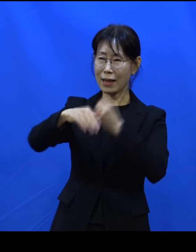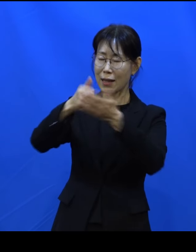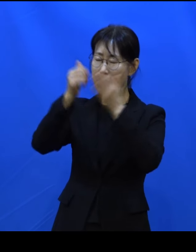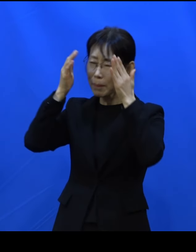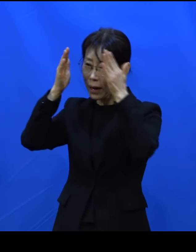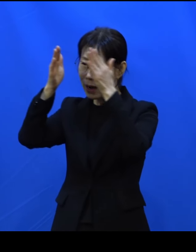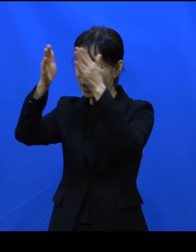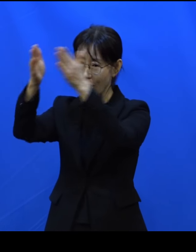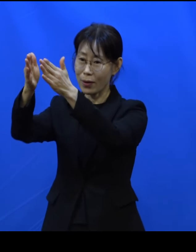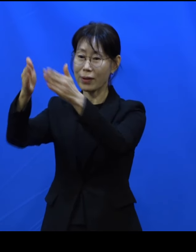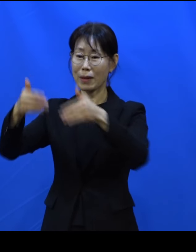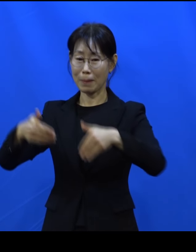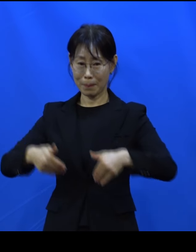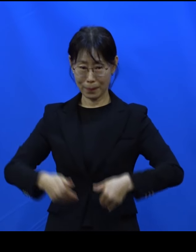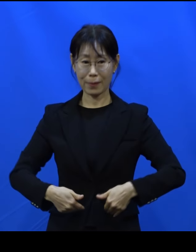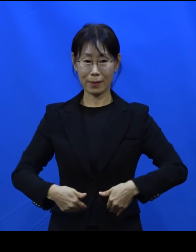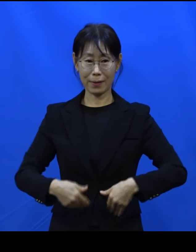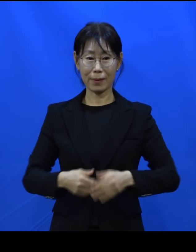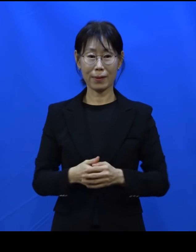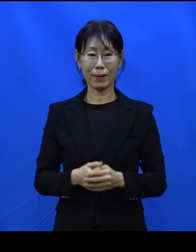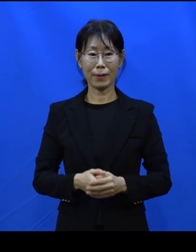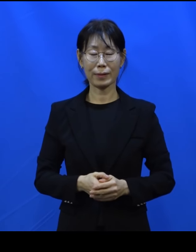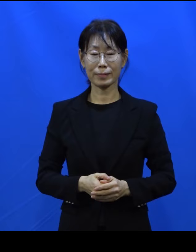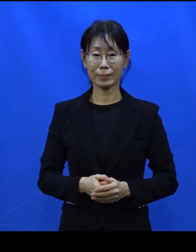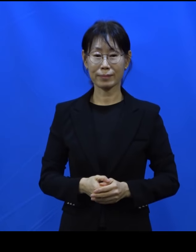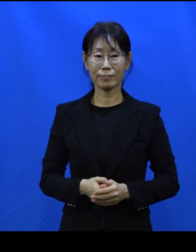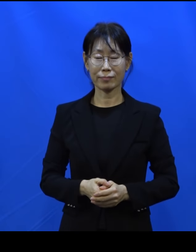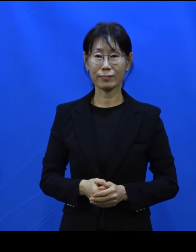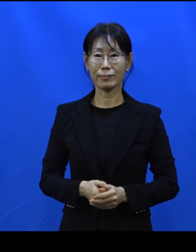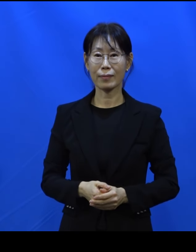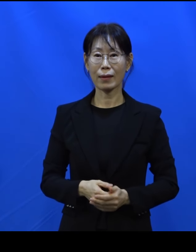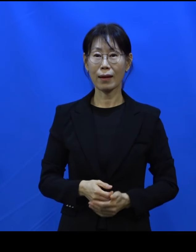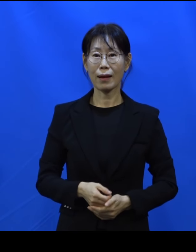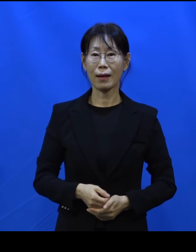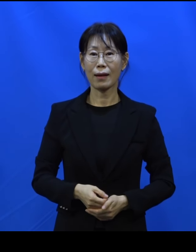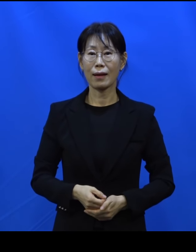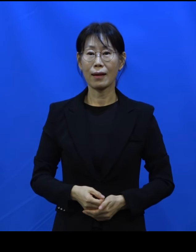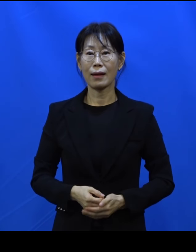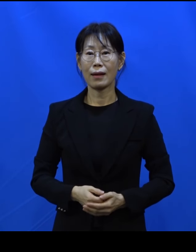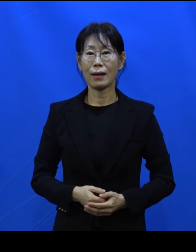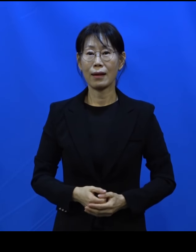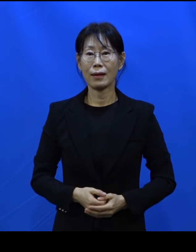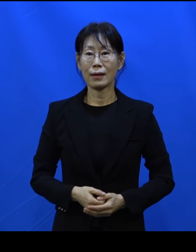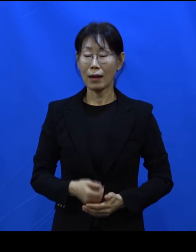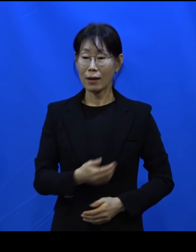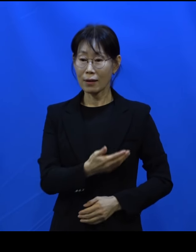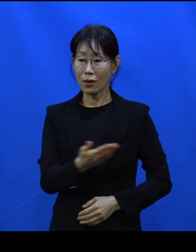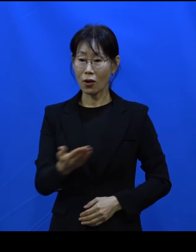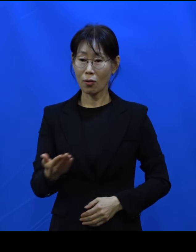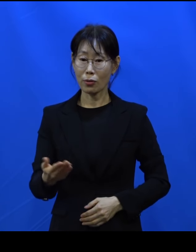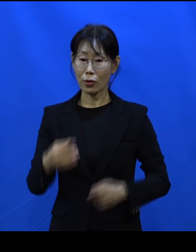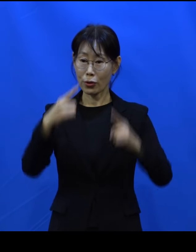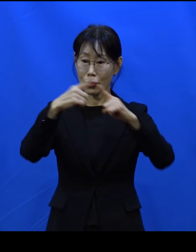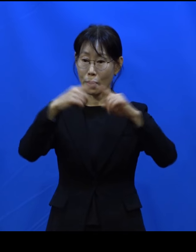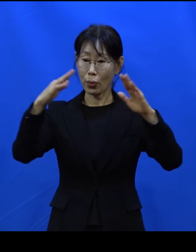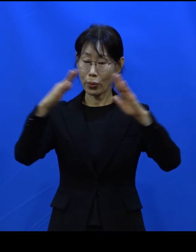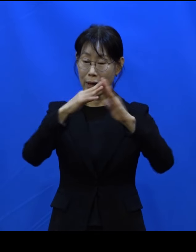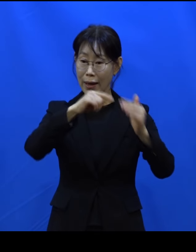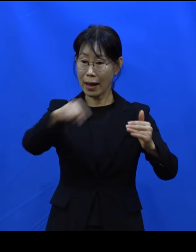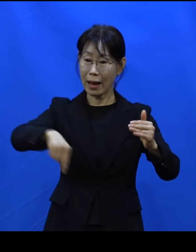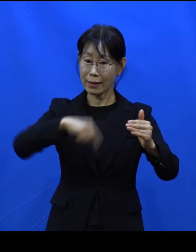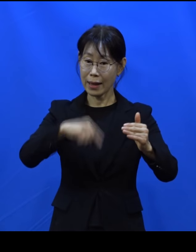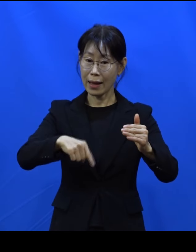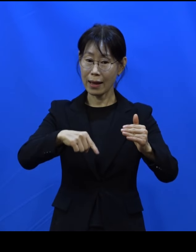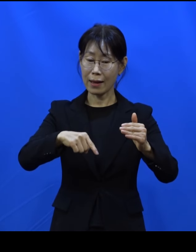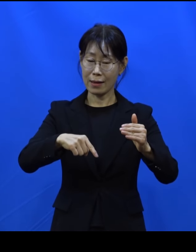주인공이 아니에요. 그분이 주인공이에요. 그러니까 사람이, 여러분, 교회도 언제나 그래요. 사람이 아무리 많이 모여도 사람이 주인공이 아니에요.